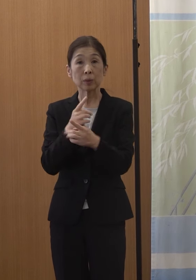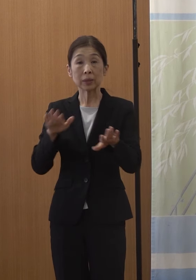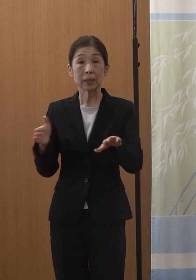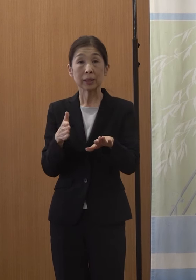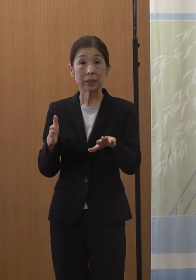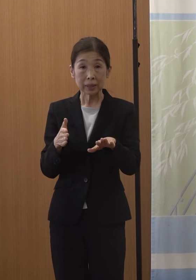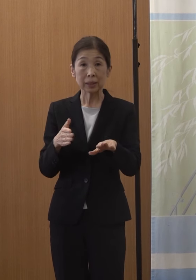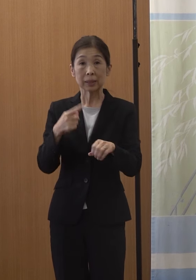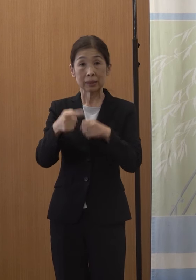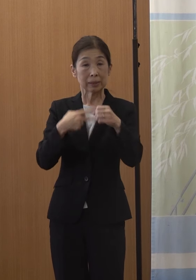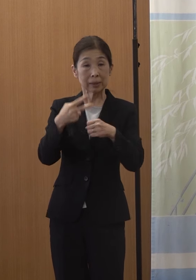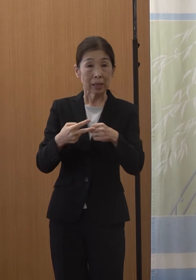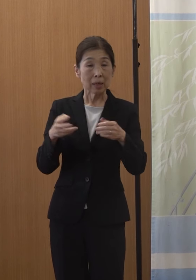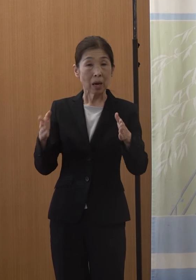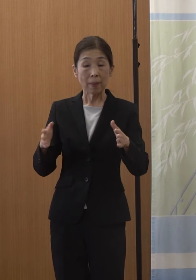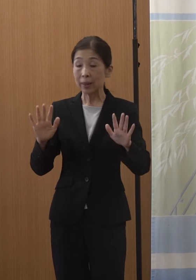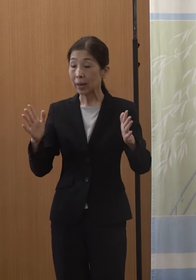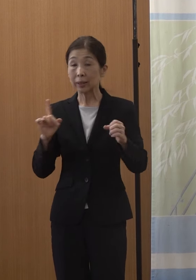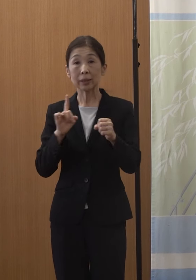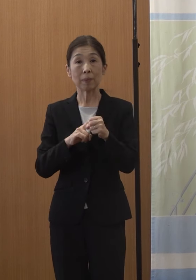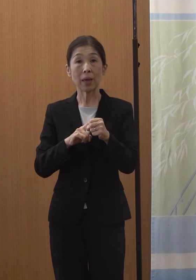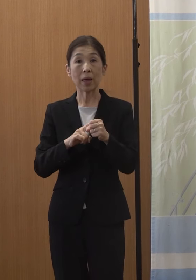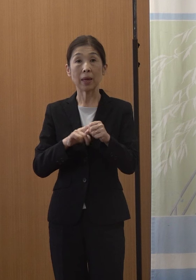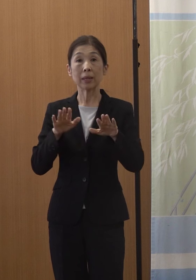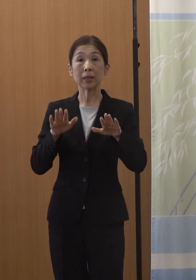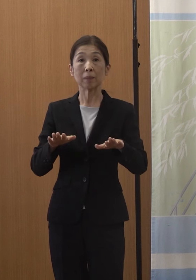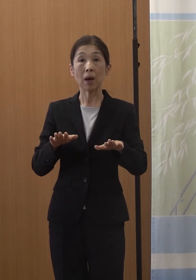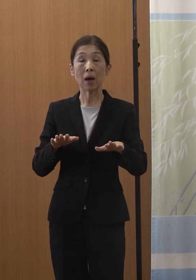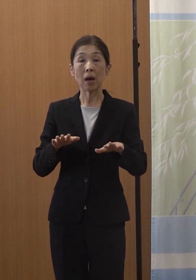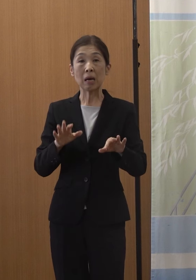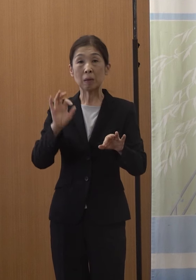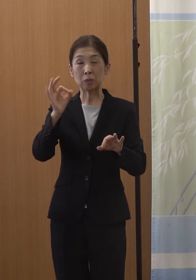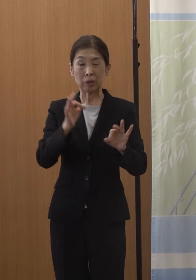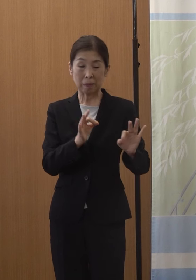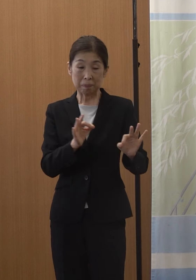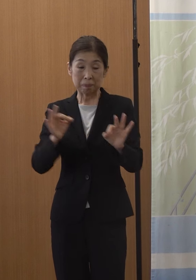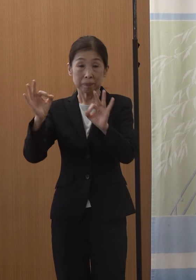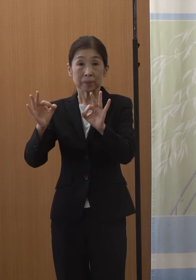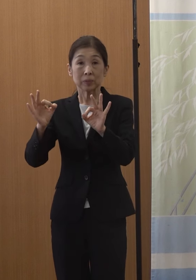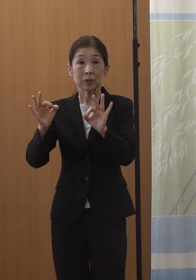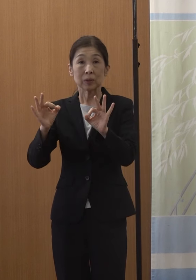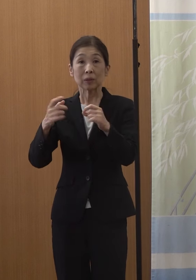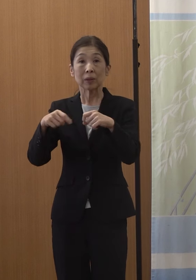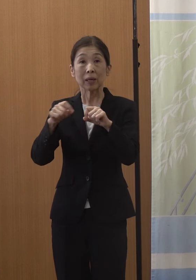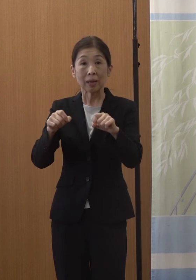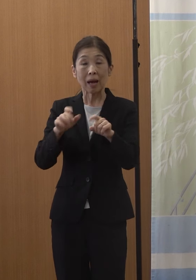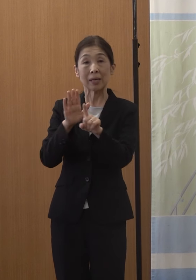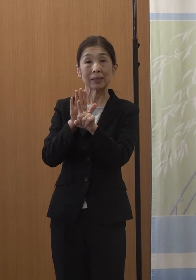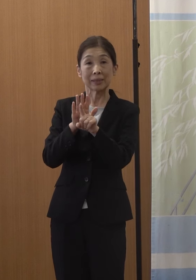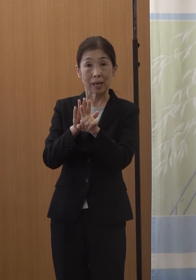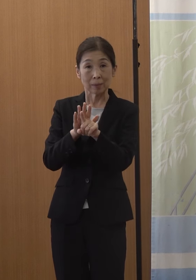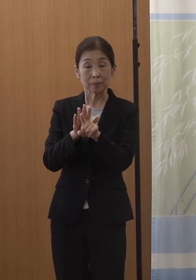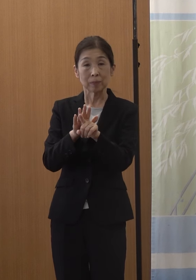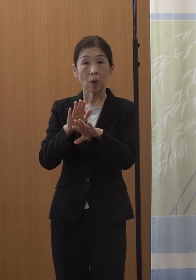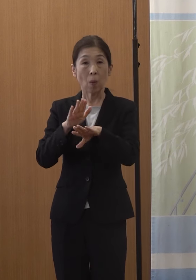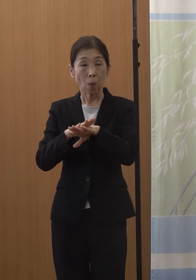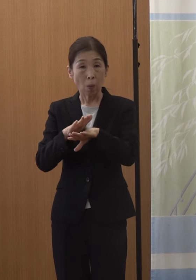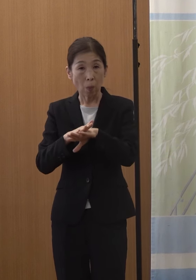来していなかったという中にあって、現在物価高騰に対しての、支援措置を